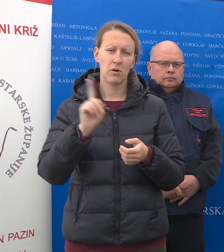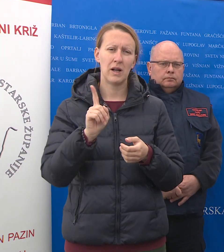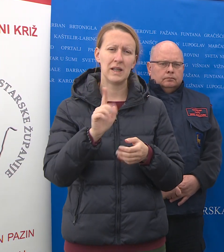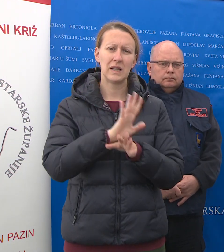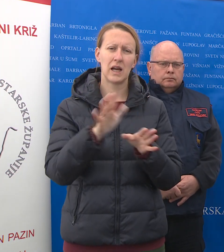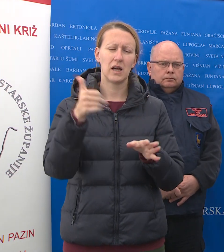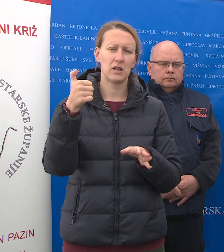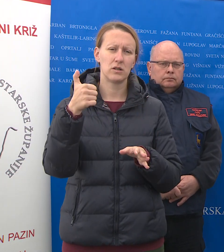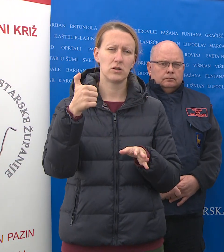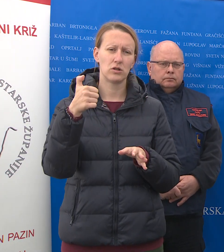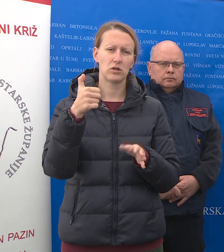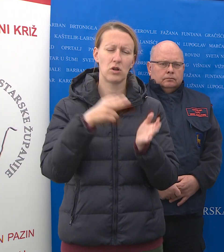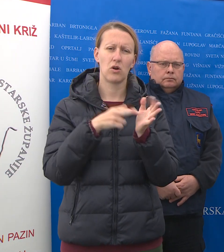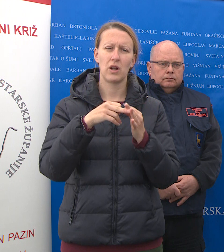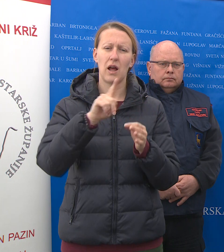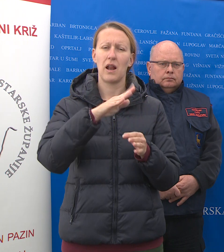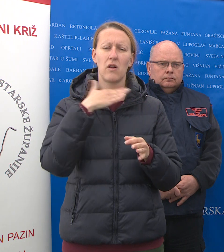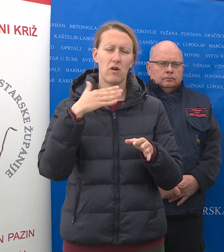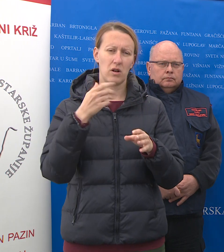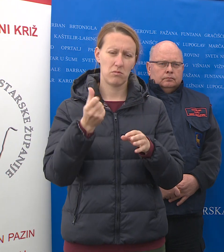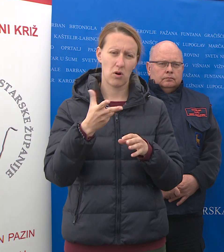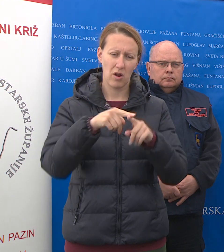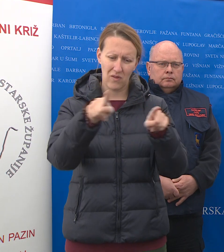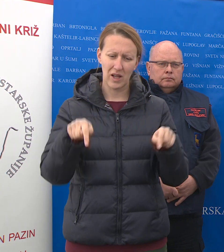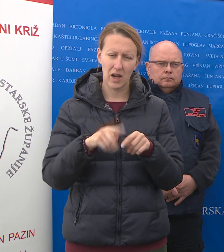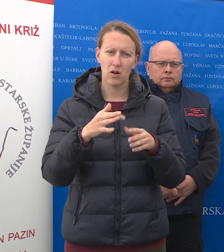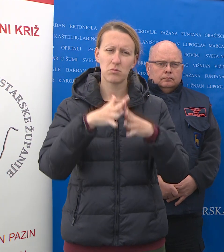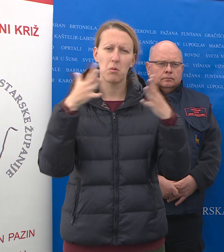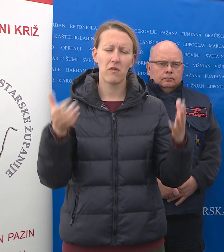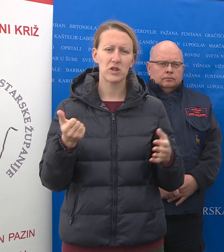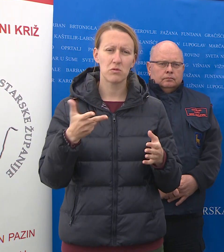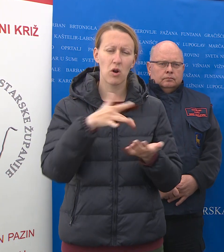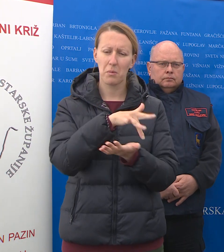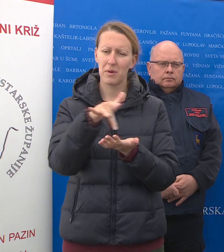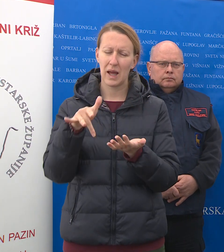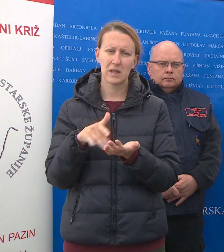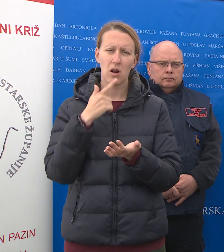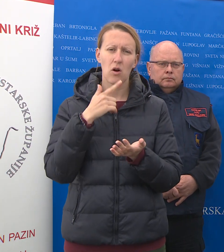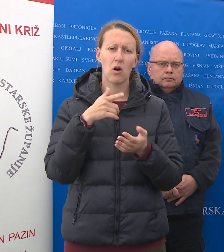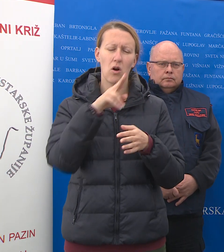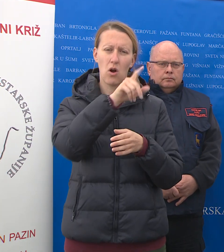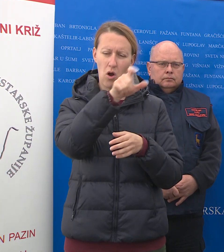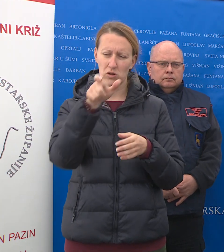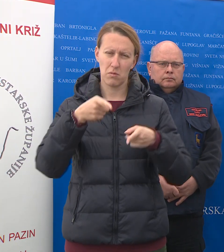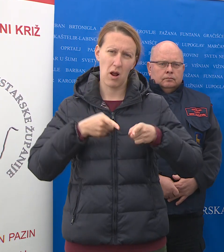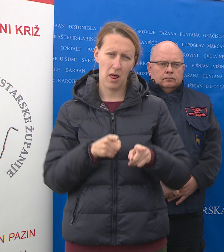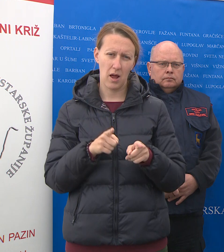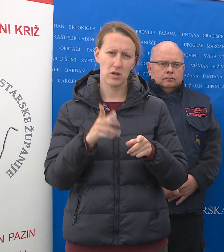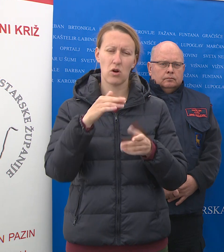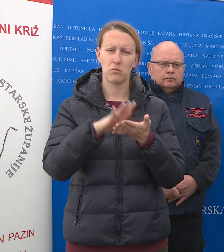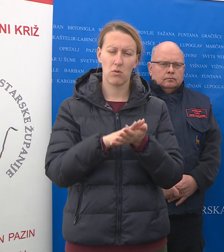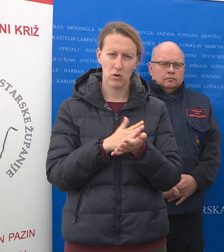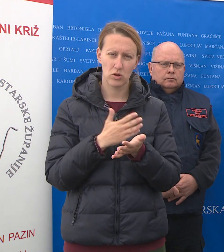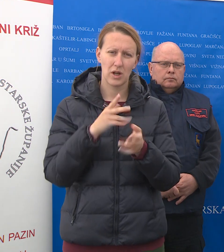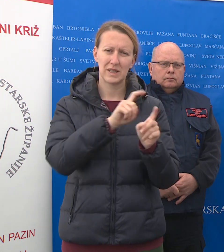nije da je 100 na nedovoljnom broju kvadrata, nego smo povećali broj pozicija na koje pacijente smještano. Pa od